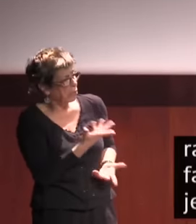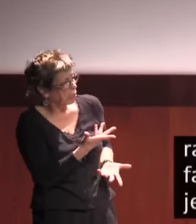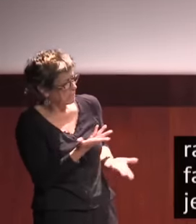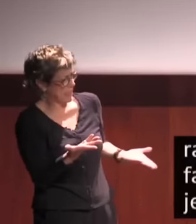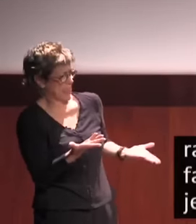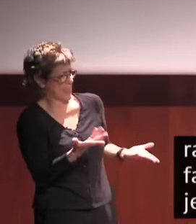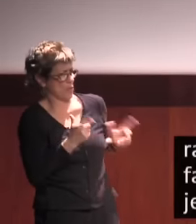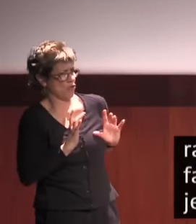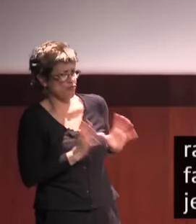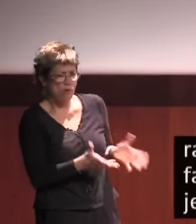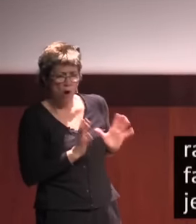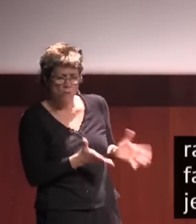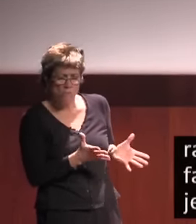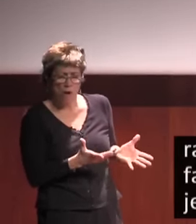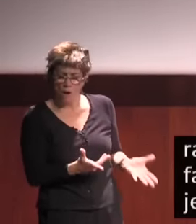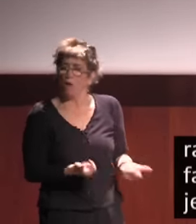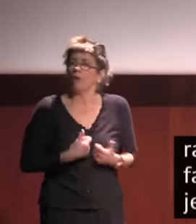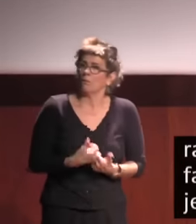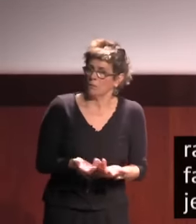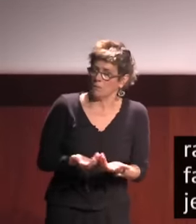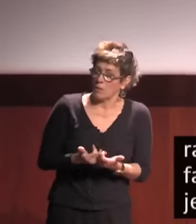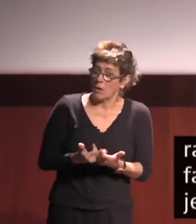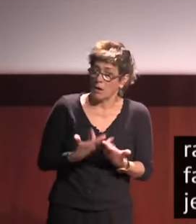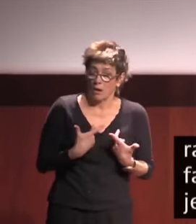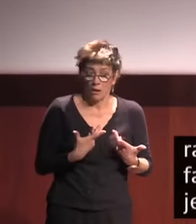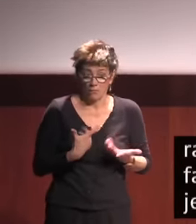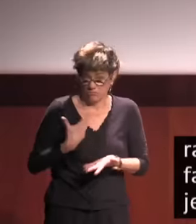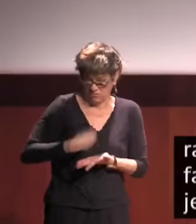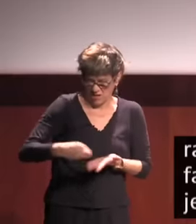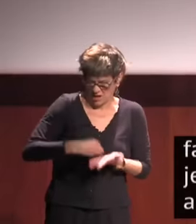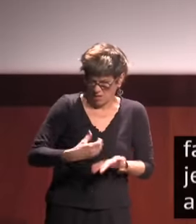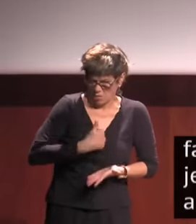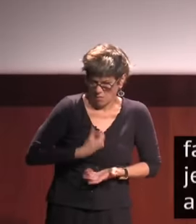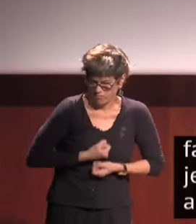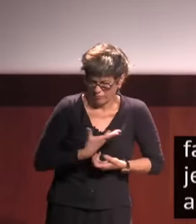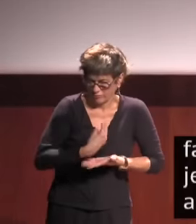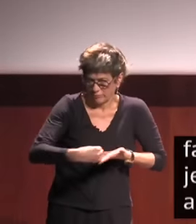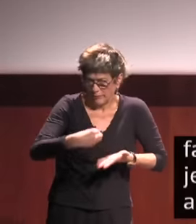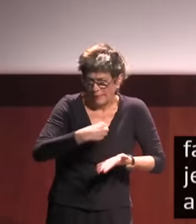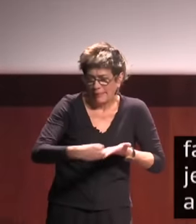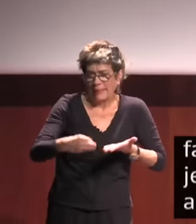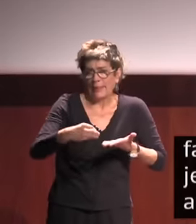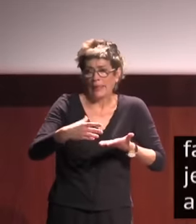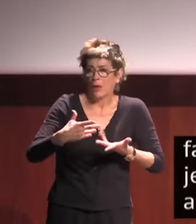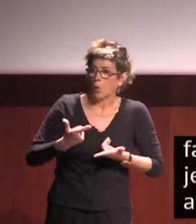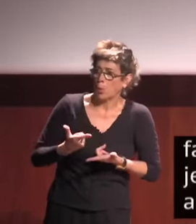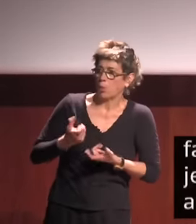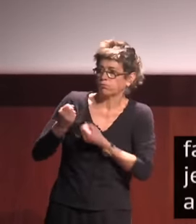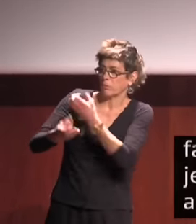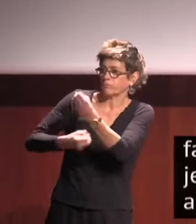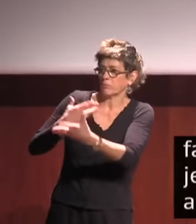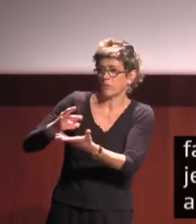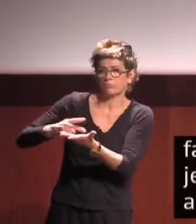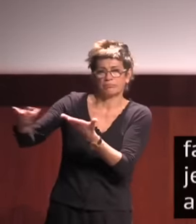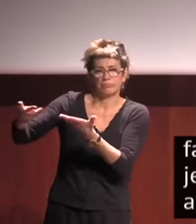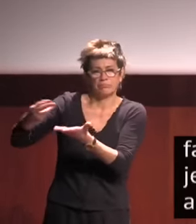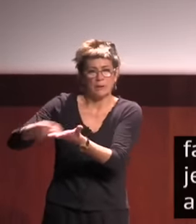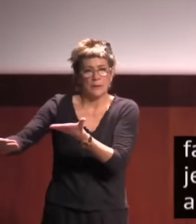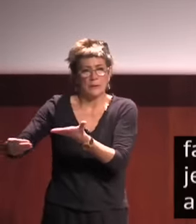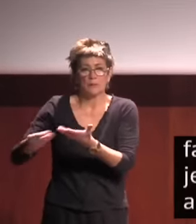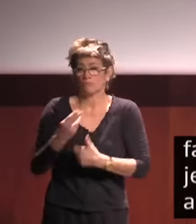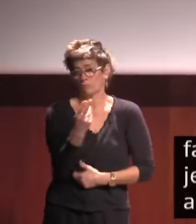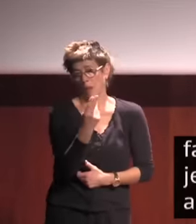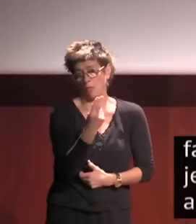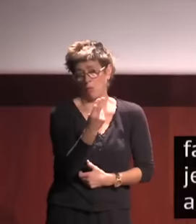demandé comment j'allais faire. Écrire moi-même, raconter ce que je voulais écrire en attendant qu'il traduirait mes signes. J'ai fait les